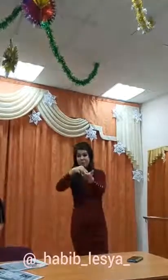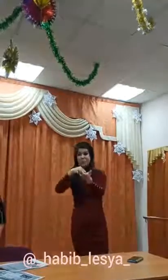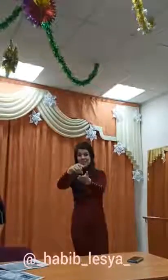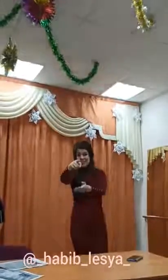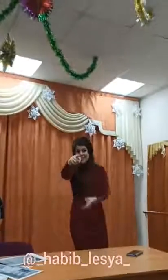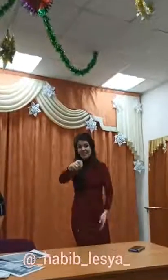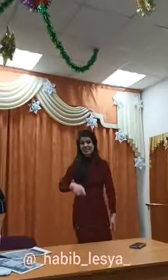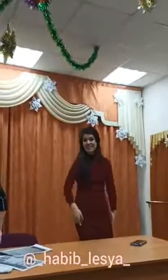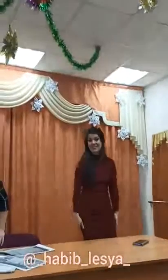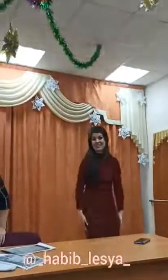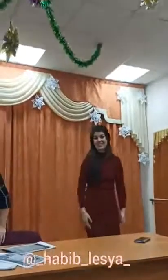путешествовать?